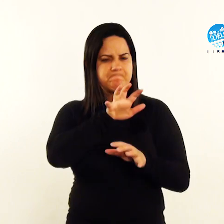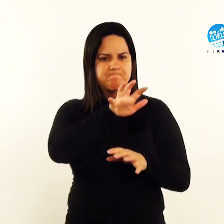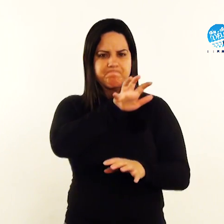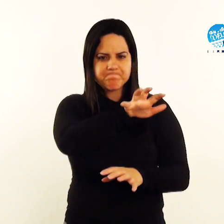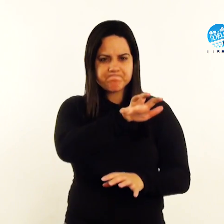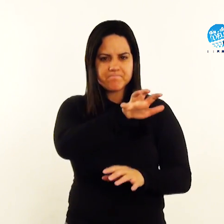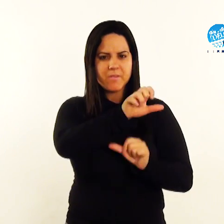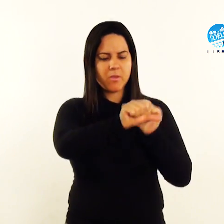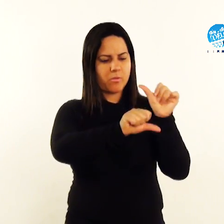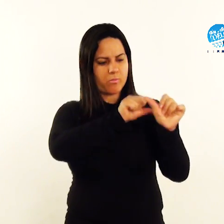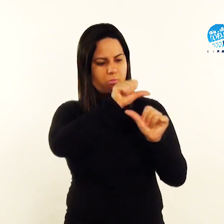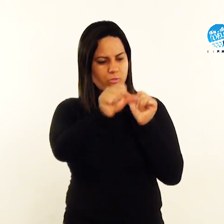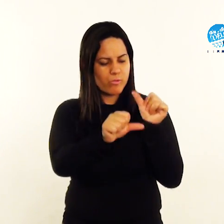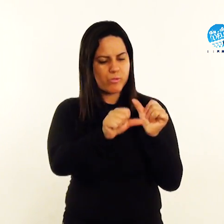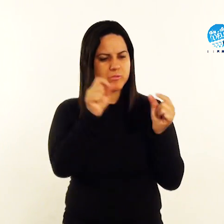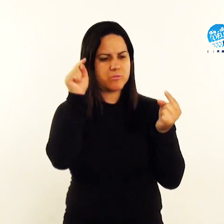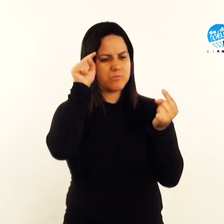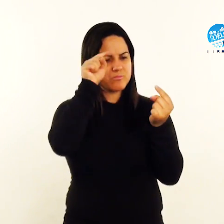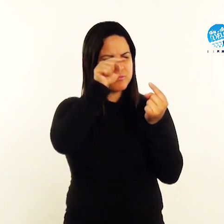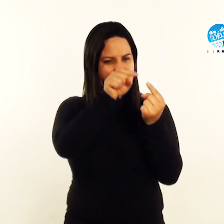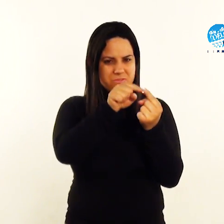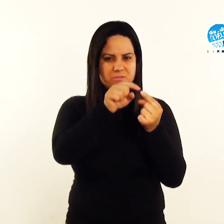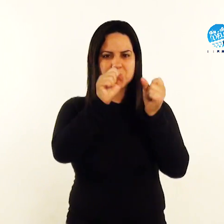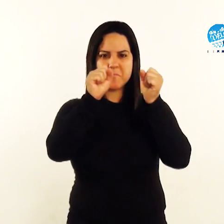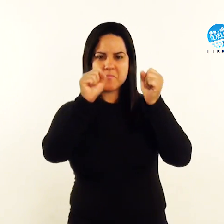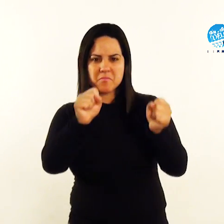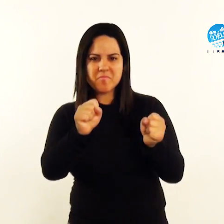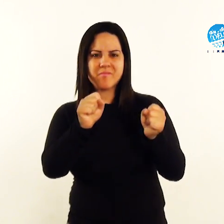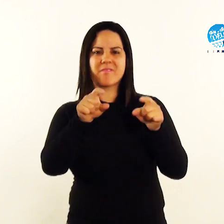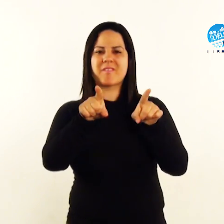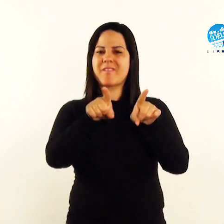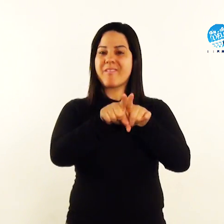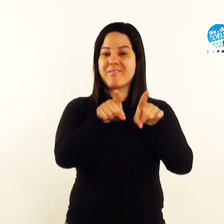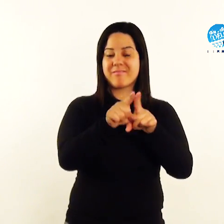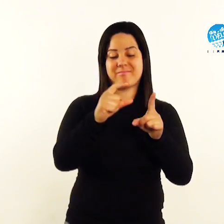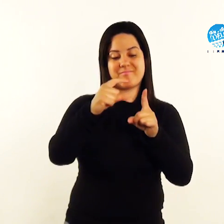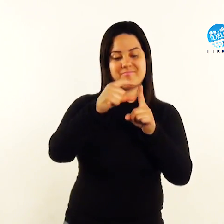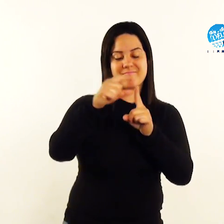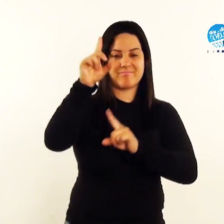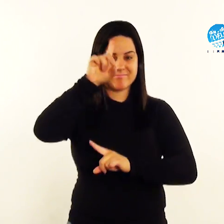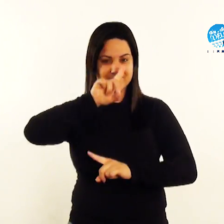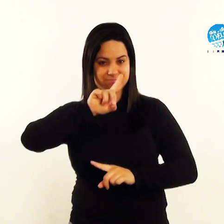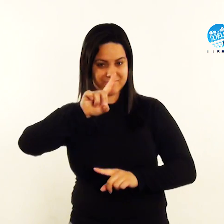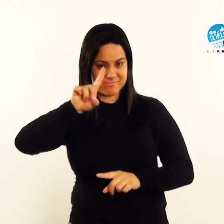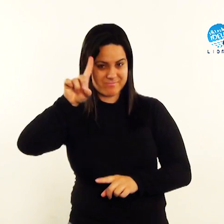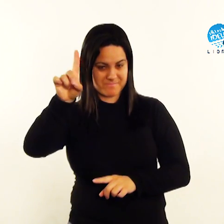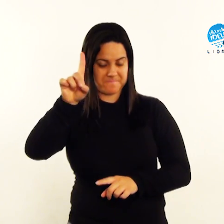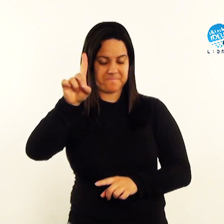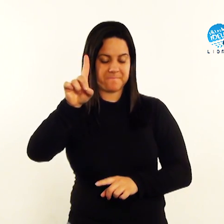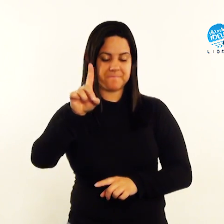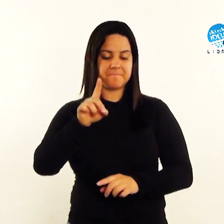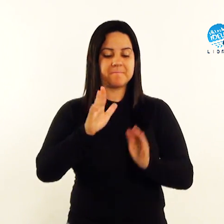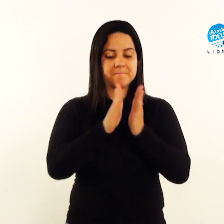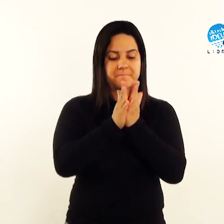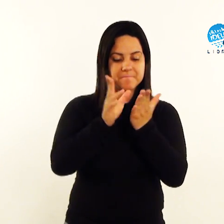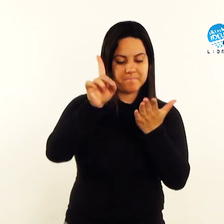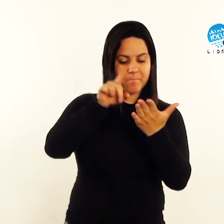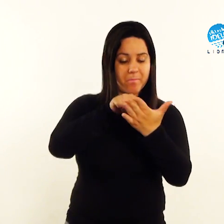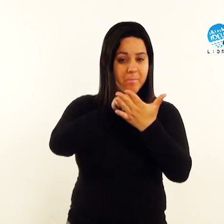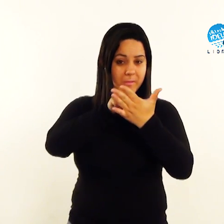sua presença, com o seu propósito, com o seu poder e com a sua palavra. E a palavra de Deus vai nos falar de um homem